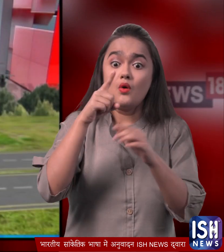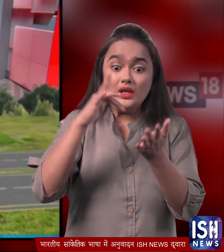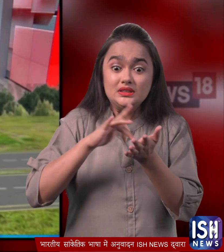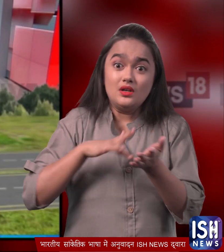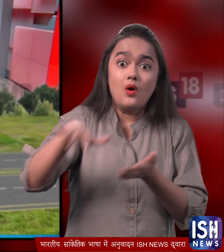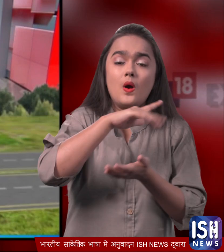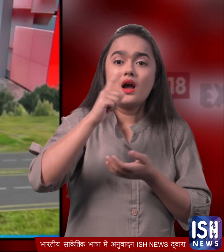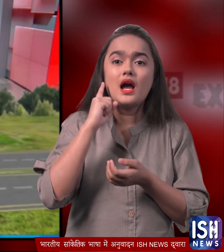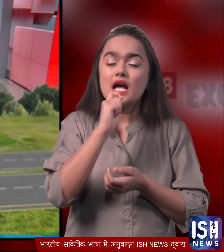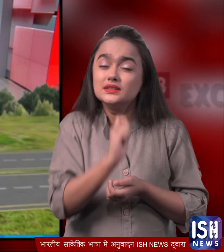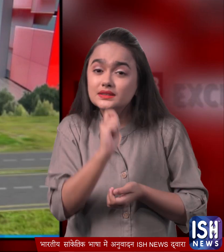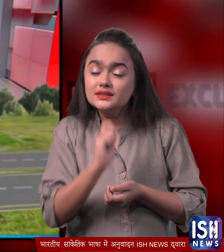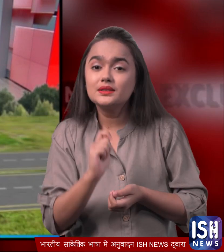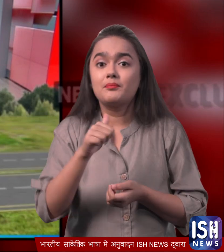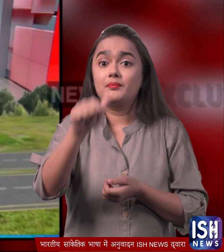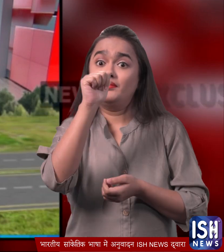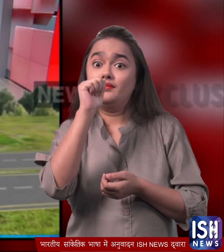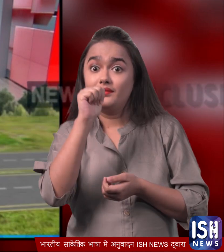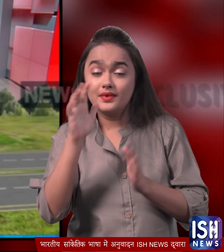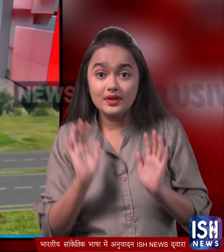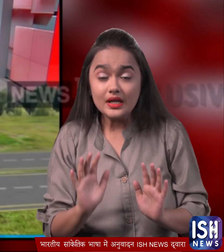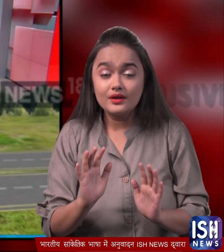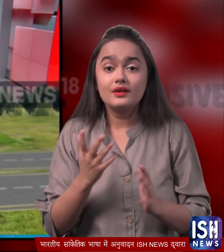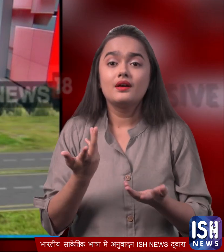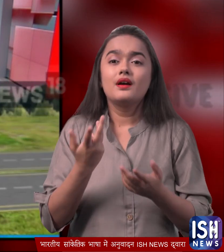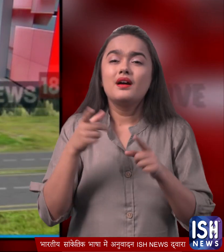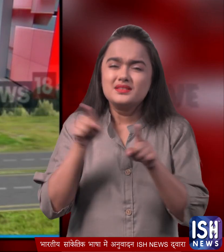पूरे शहर में आइसक्रीम, बियर और खास तरह की